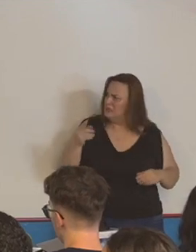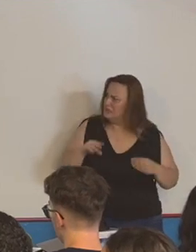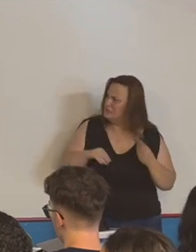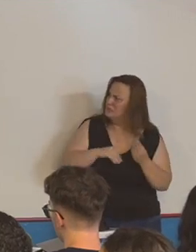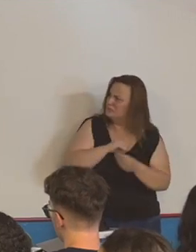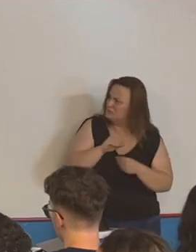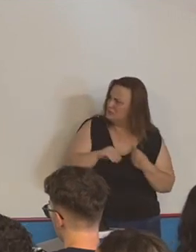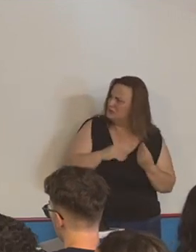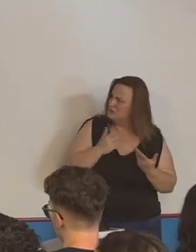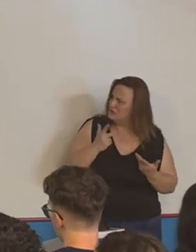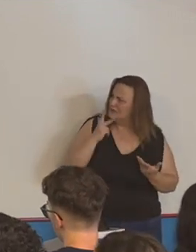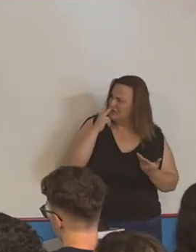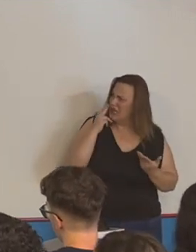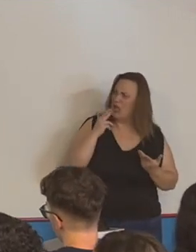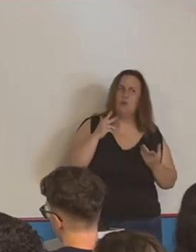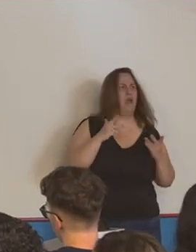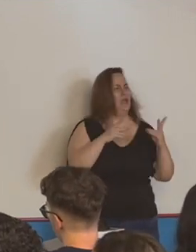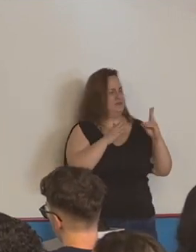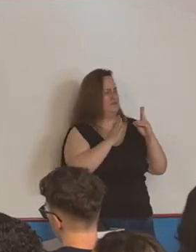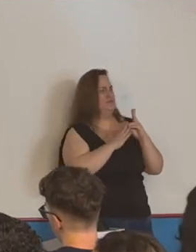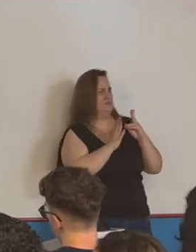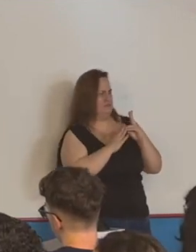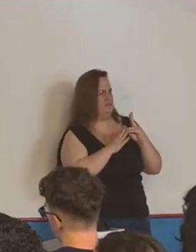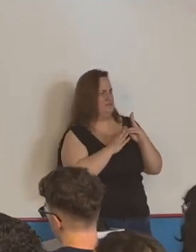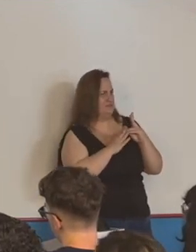tem influência indígena, né,